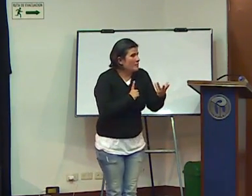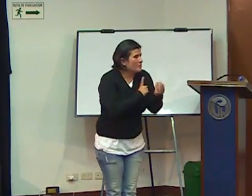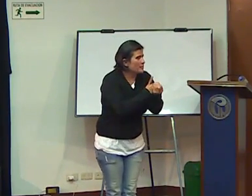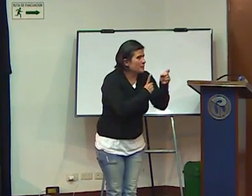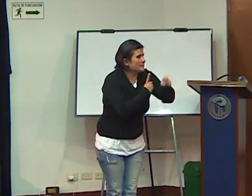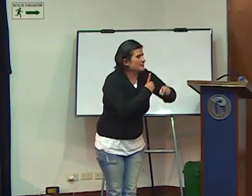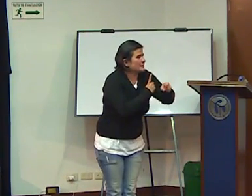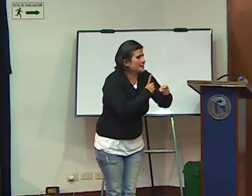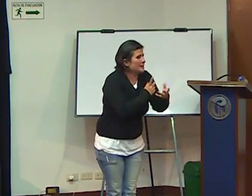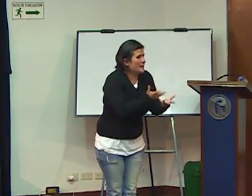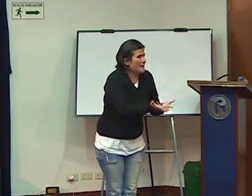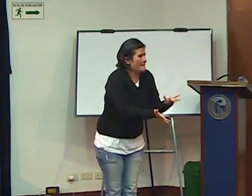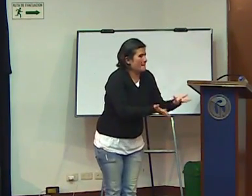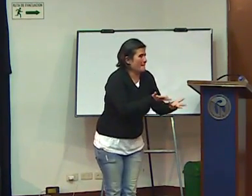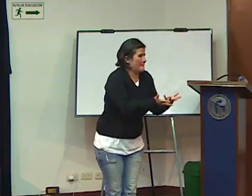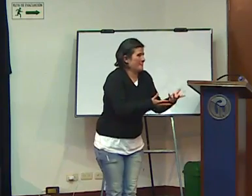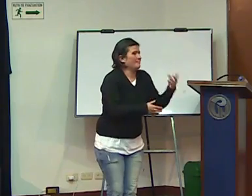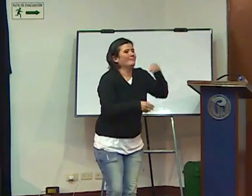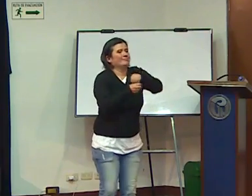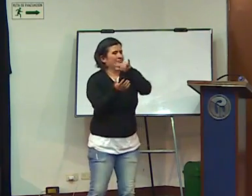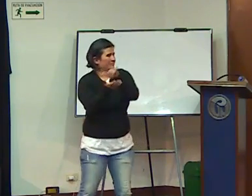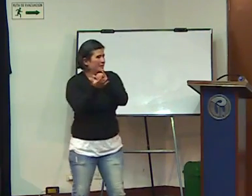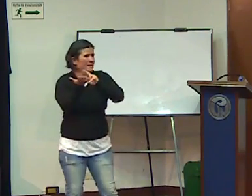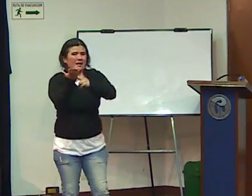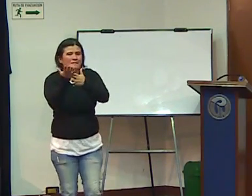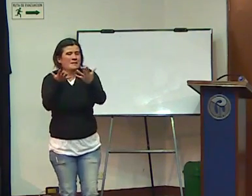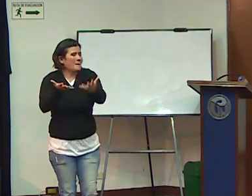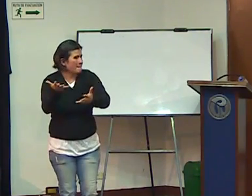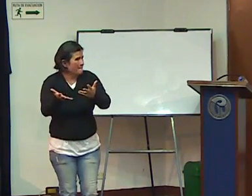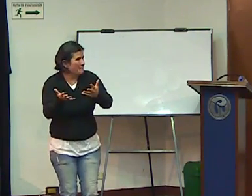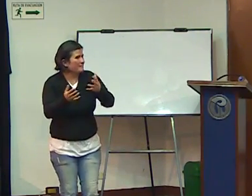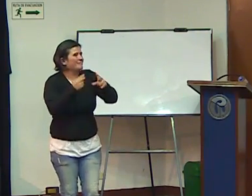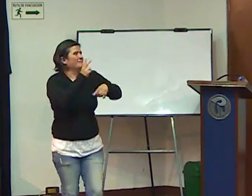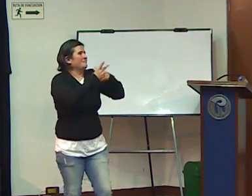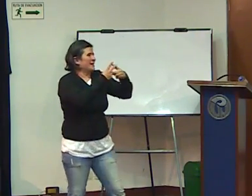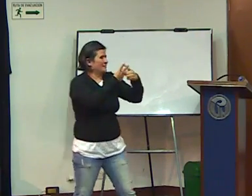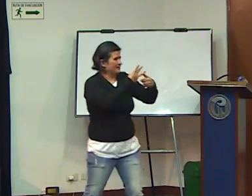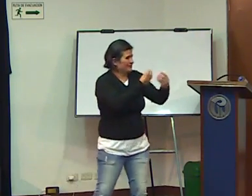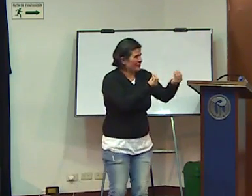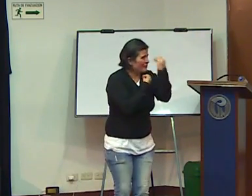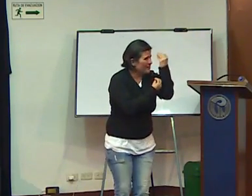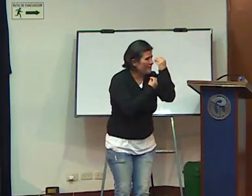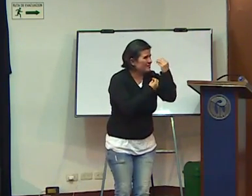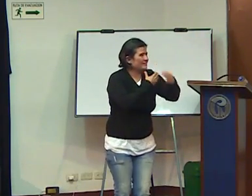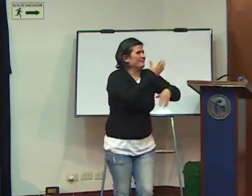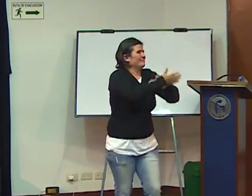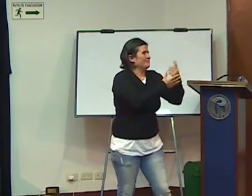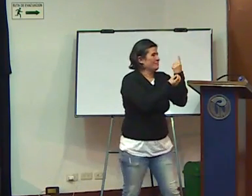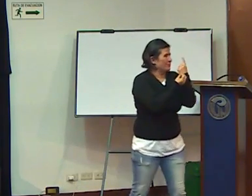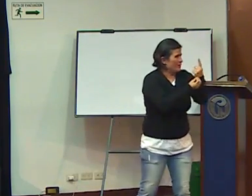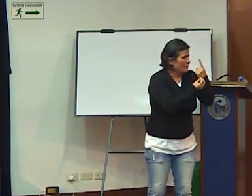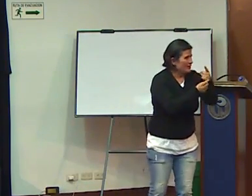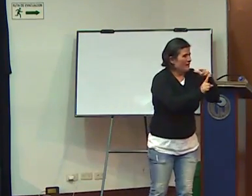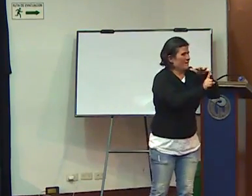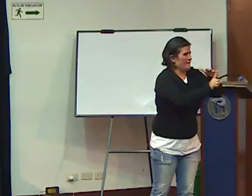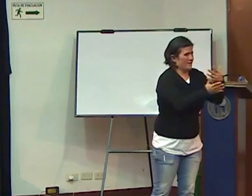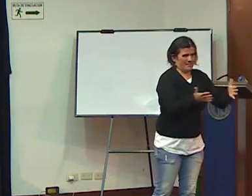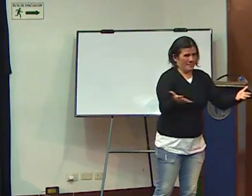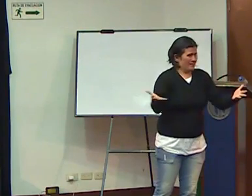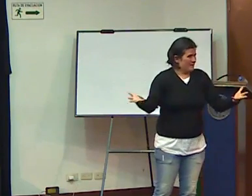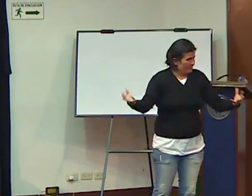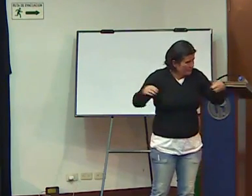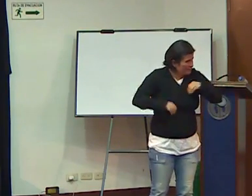Yo manejo el rol, sí, pero en cuanto a las necesidades, pues yo creo que es muy importante. Y también digamos el tema del servicio de interpretación, los procesos